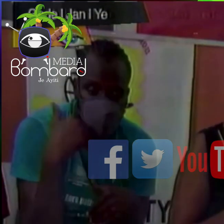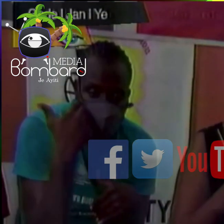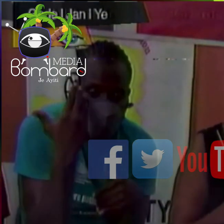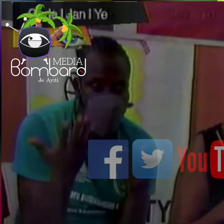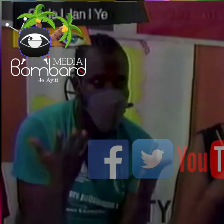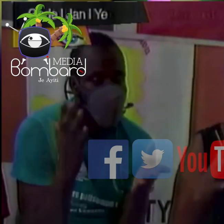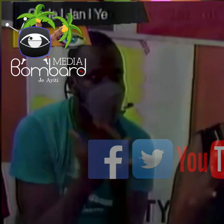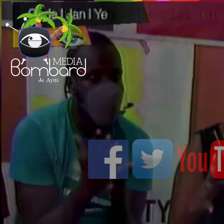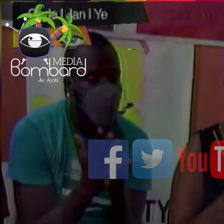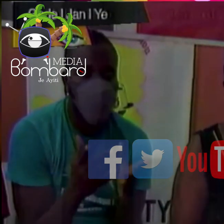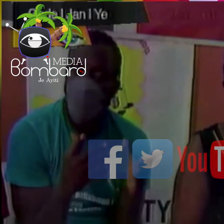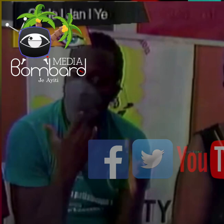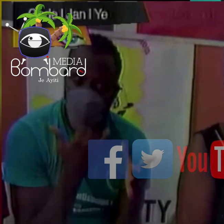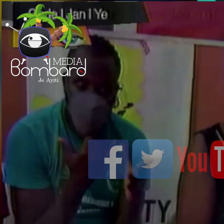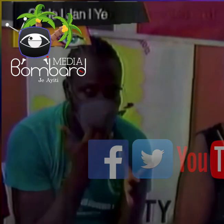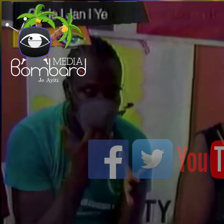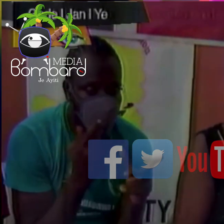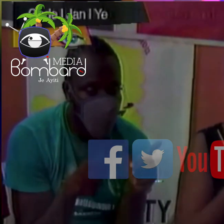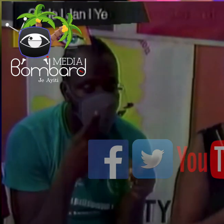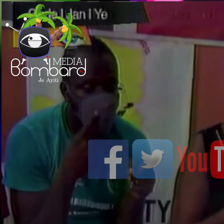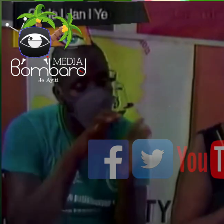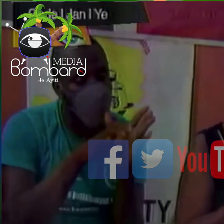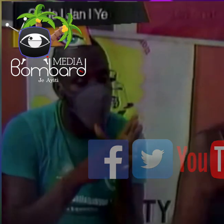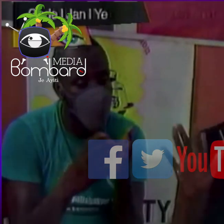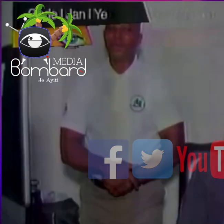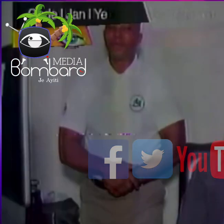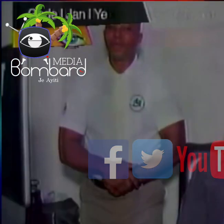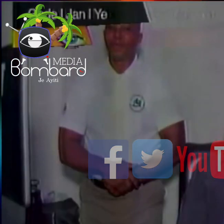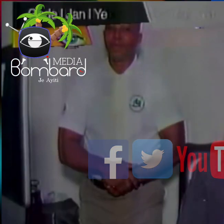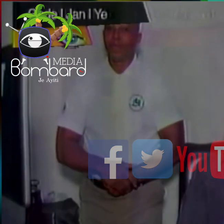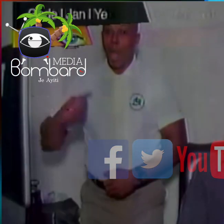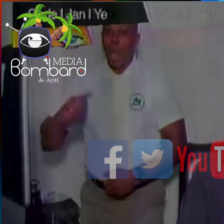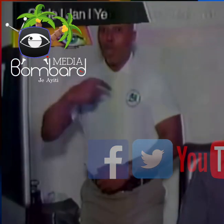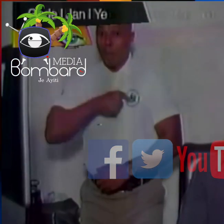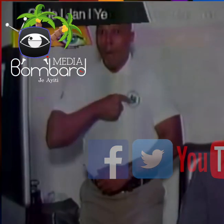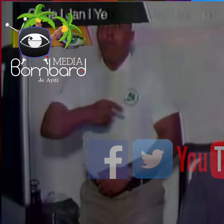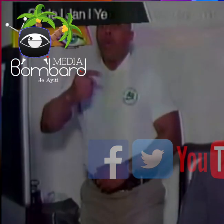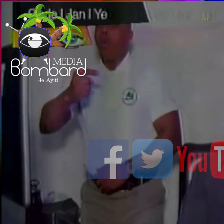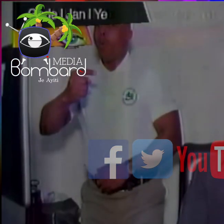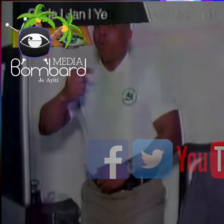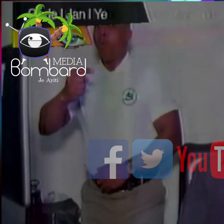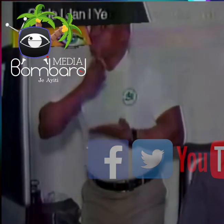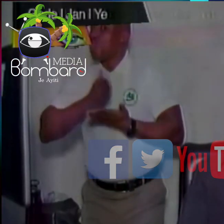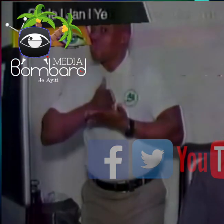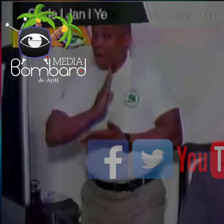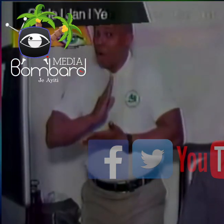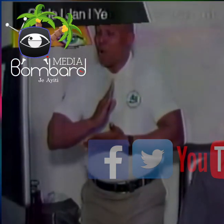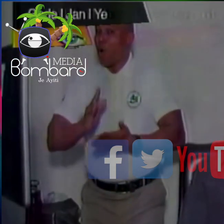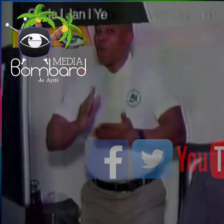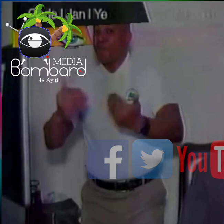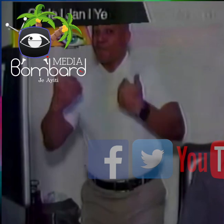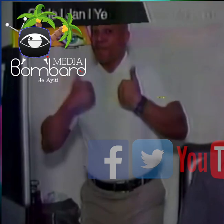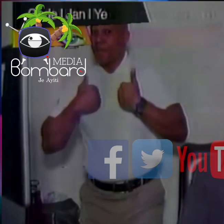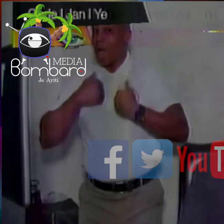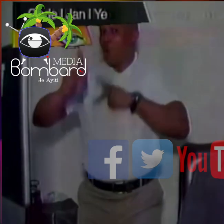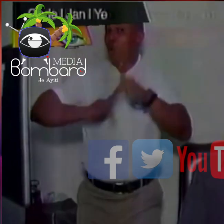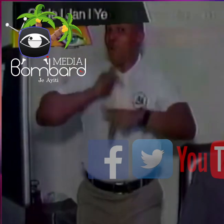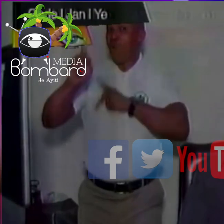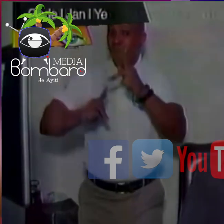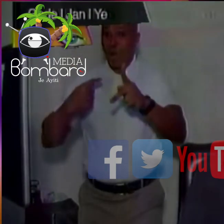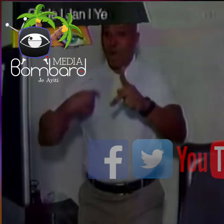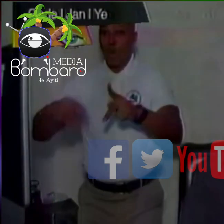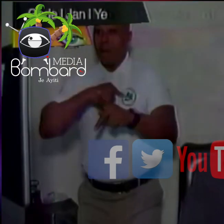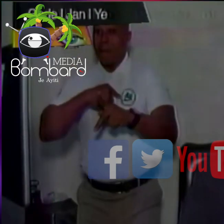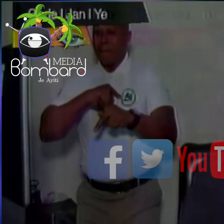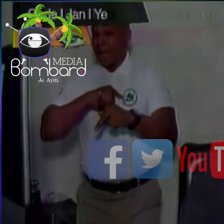devoir même gens avec tout le monde, c'est pour traiter nous même gens avec tout le monde. Nous sommes conscients que gagner monde qui pas trouvé identifié